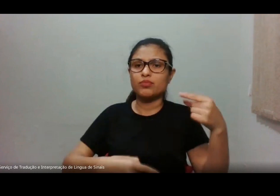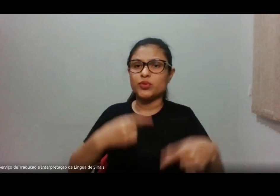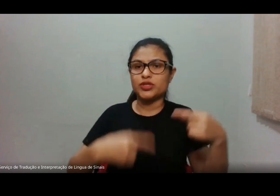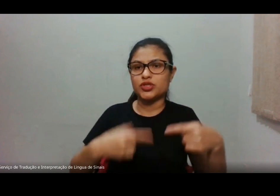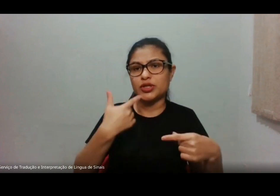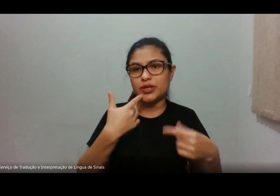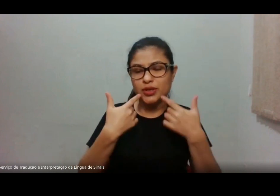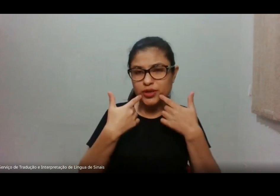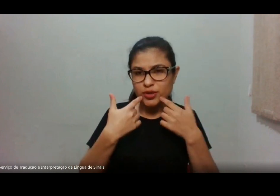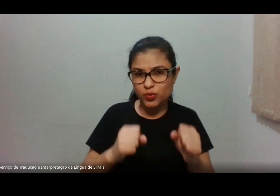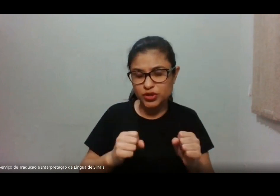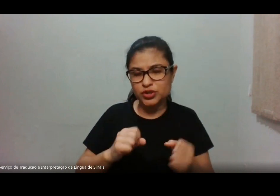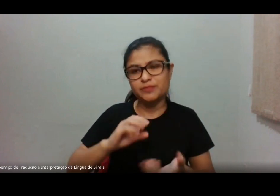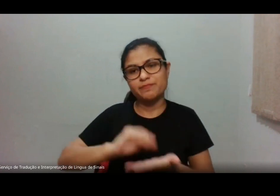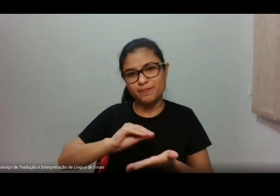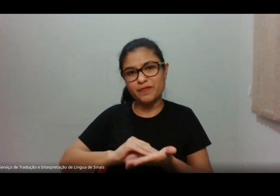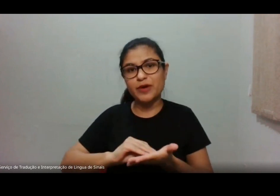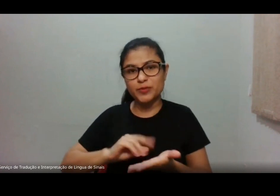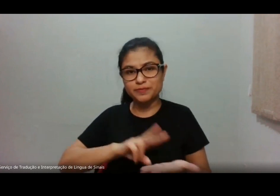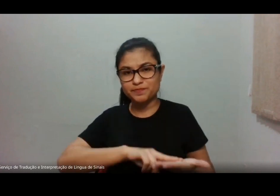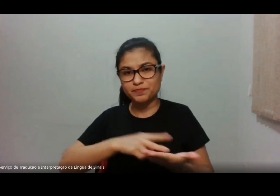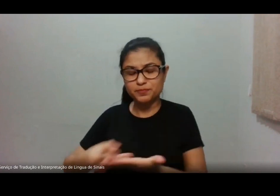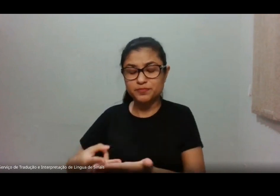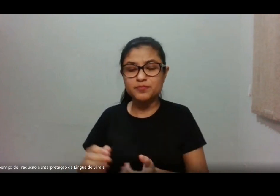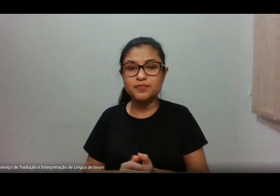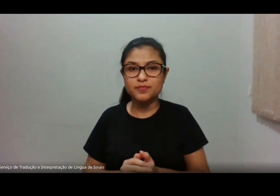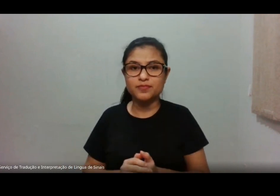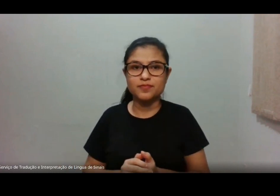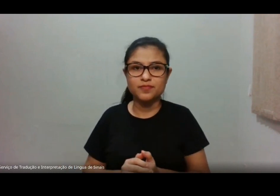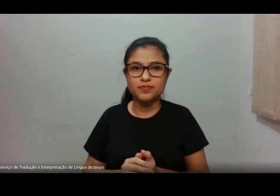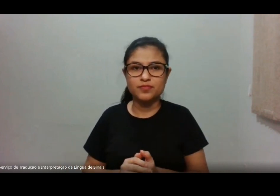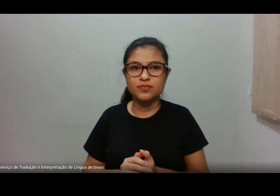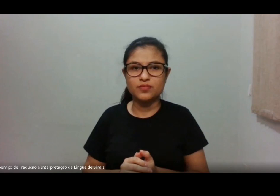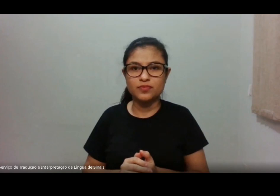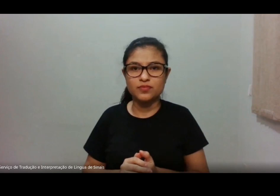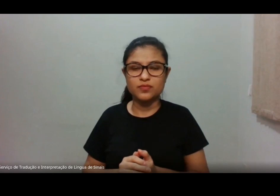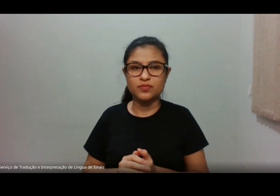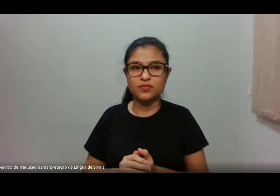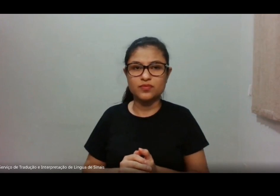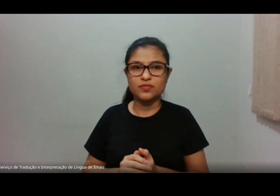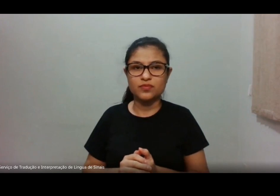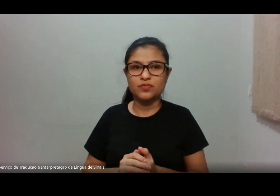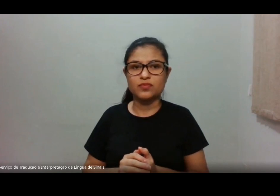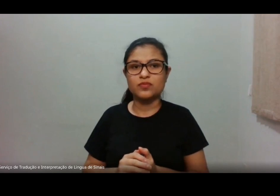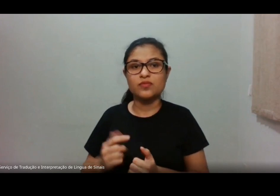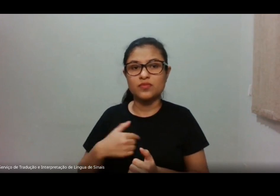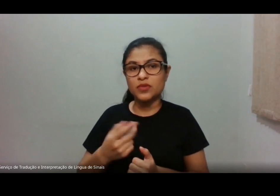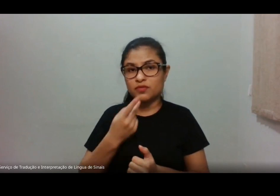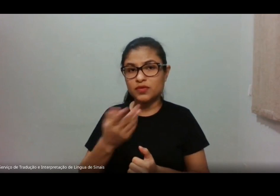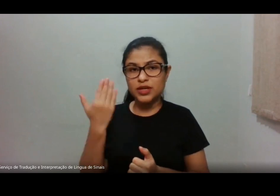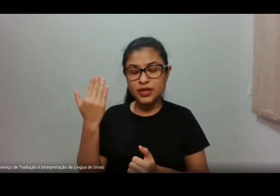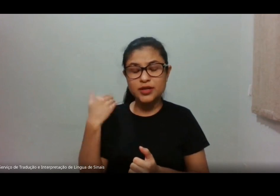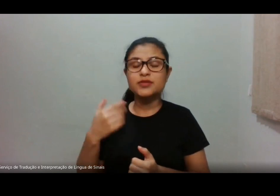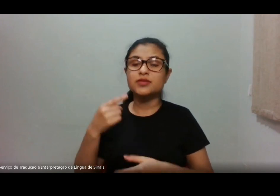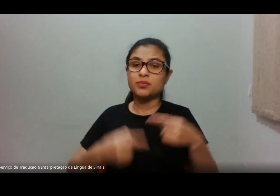das políticas linguísticas, né? No interior desse grupo que eu mencionei anteriormente, o grupo